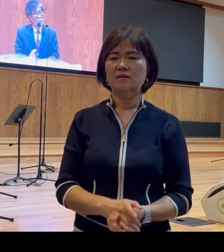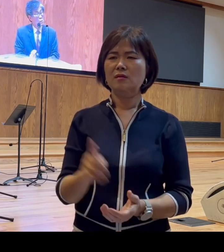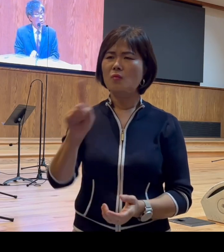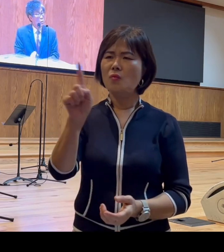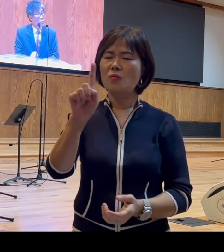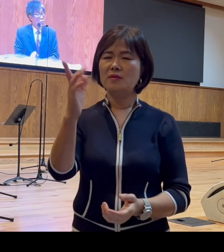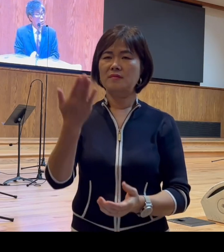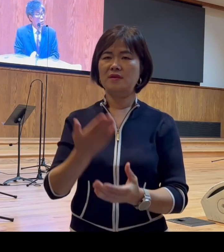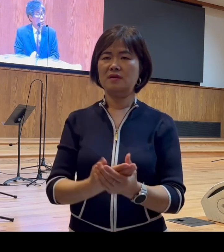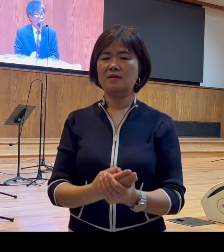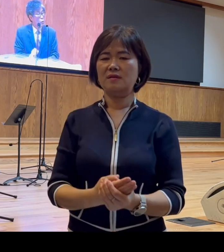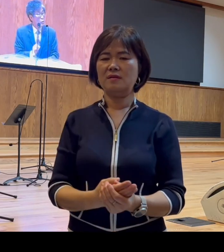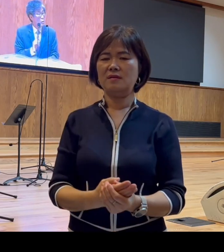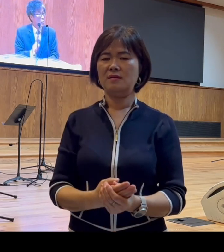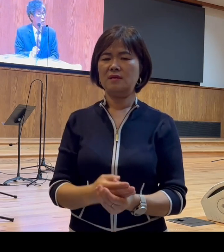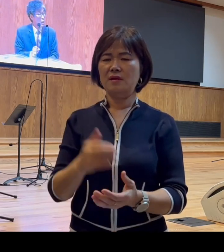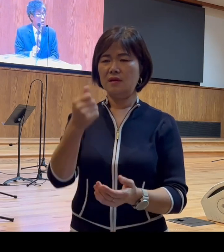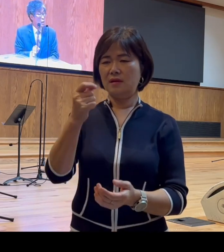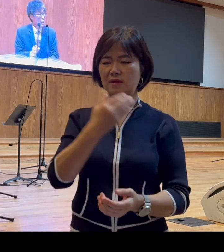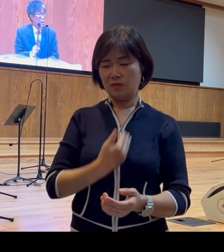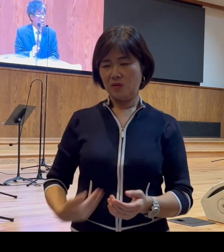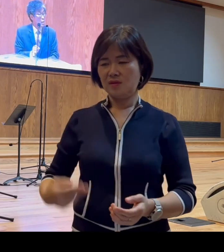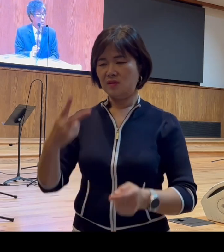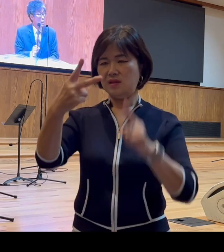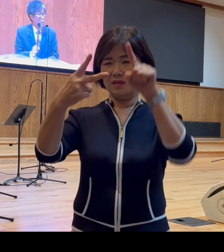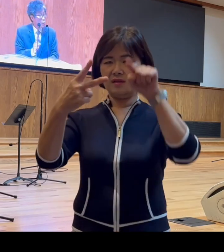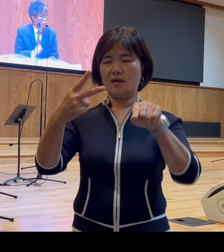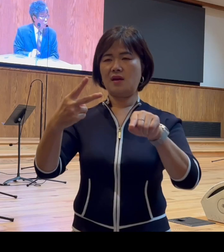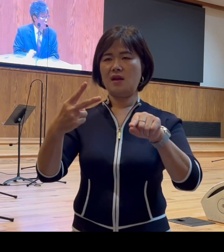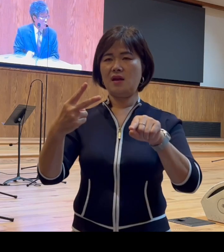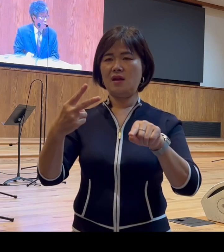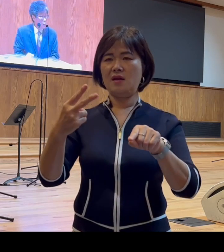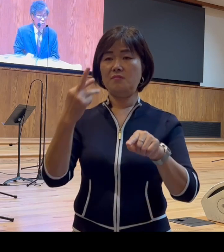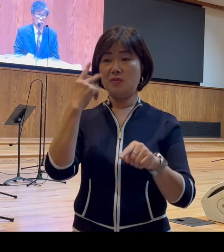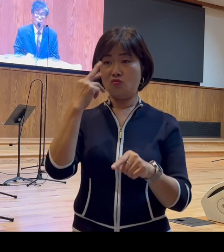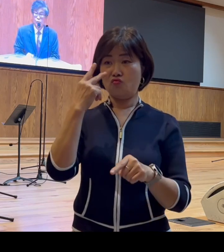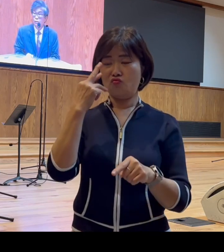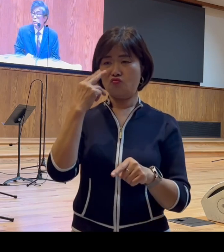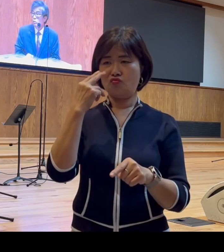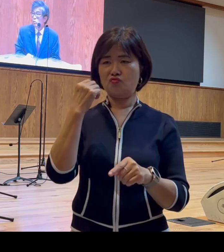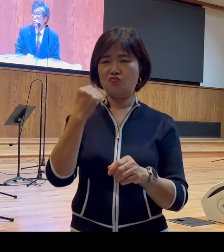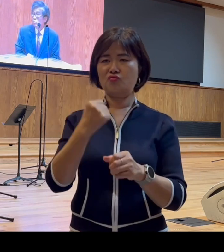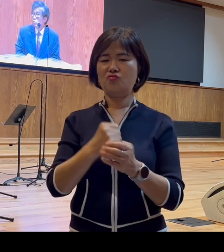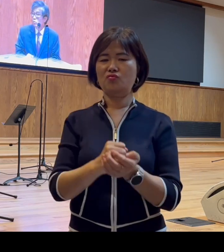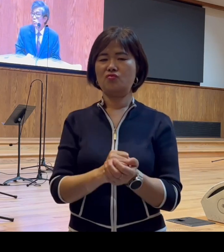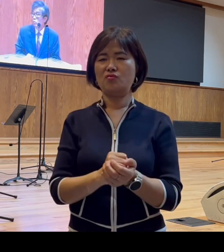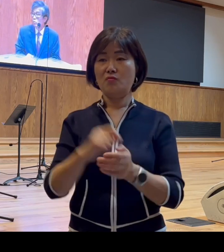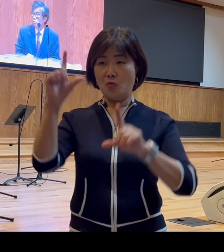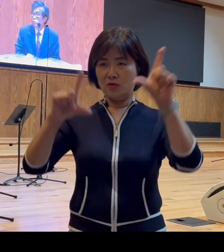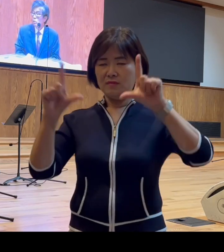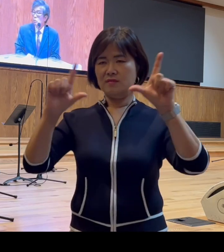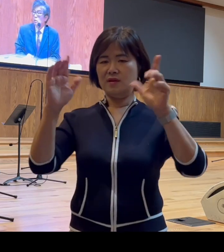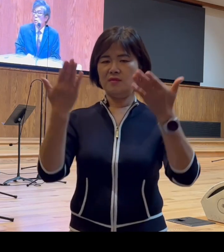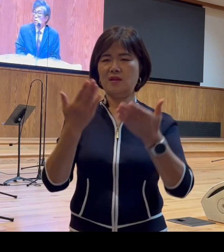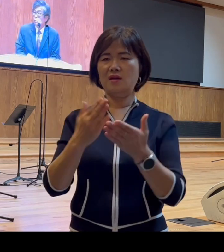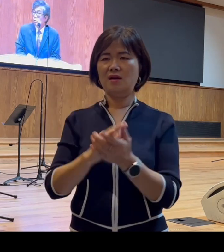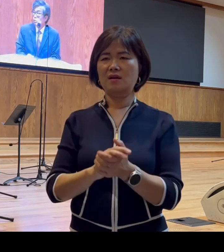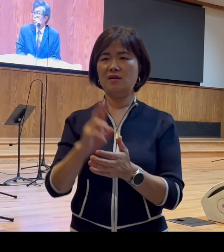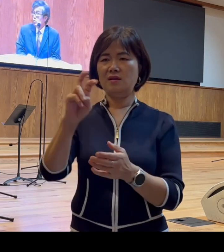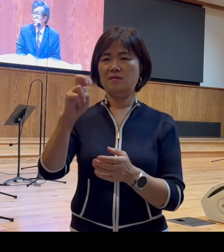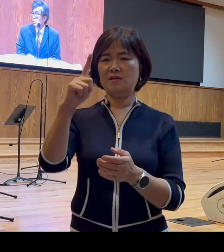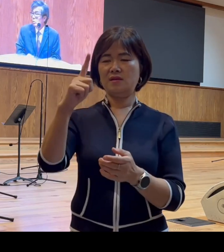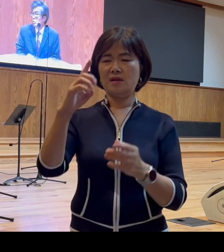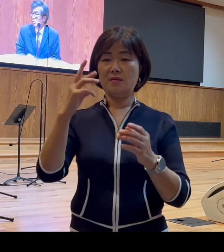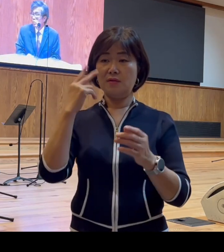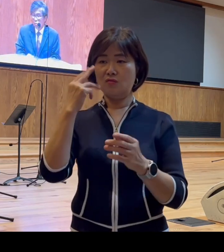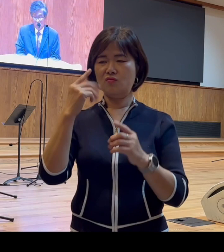이게 뭐예요? 사도행전 2장의 미국판이죠. 미국 버전이죠. 21세기